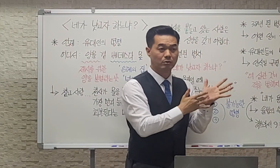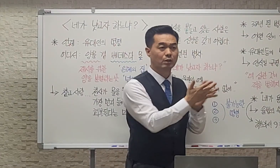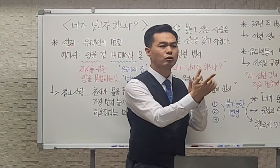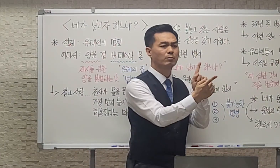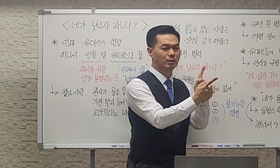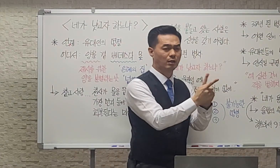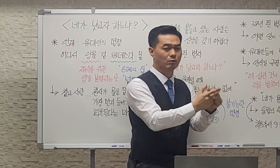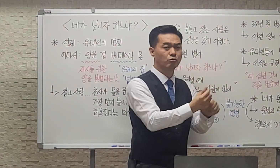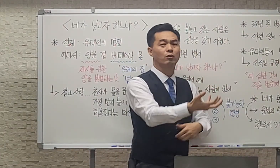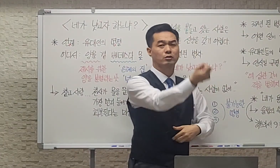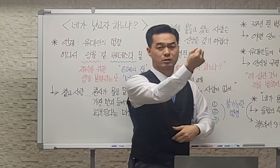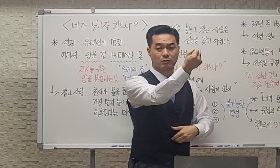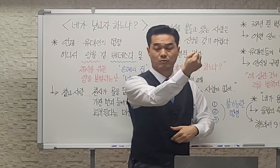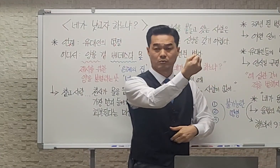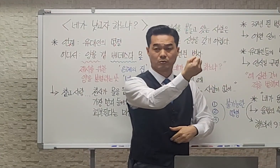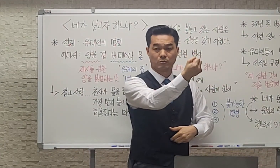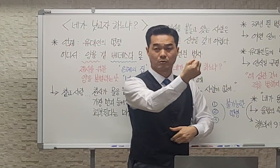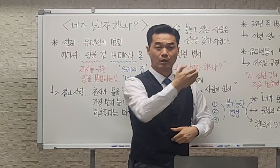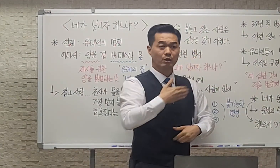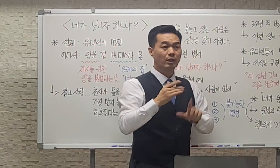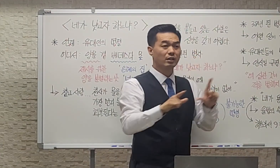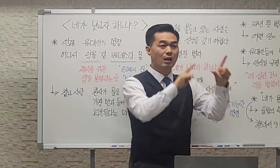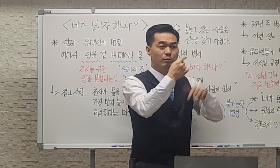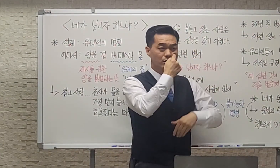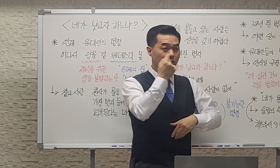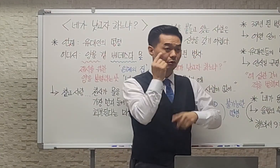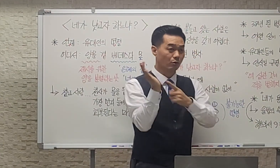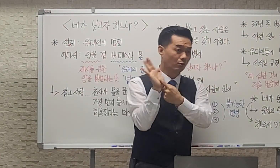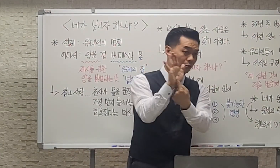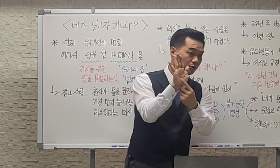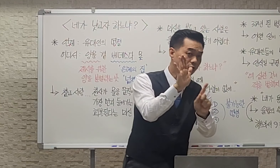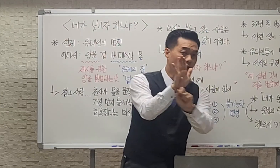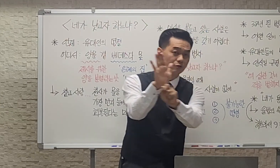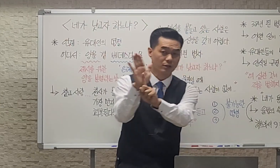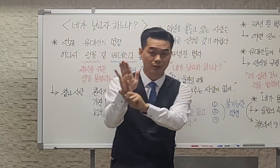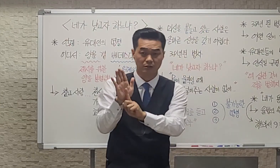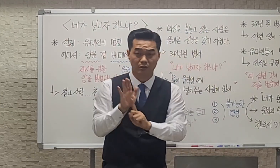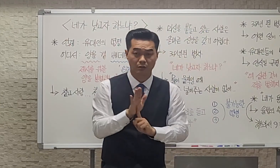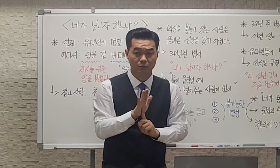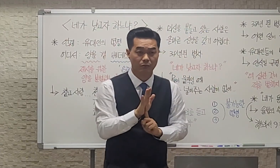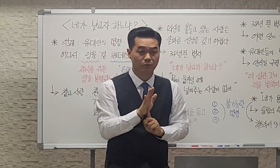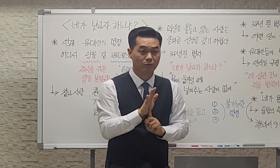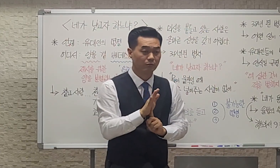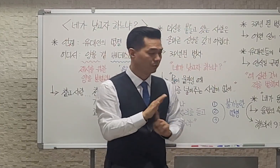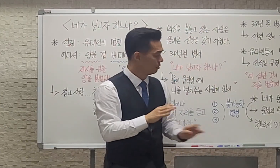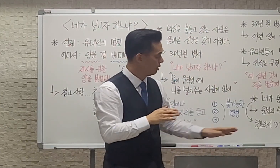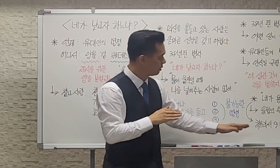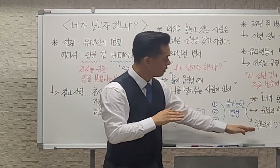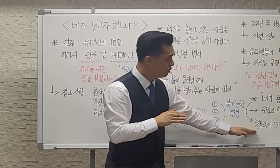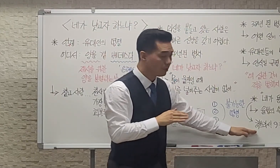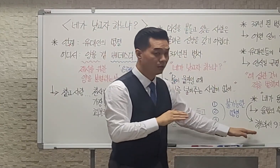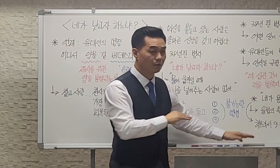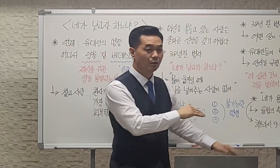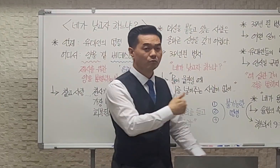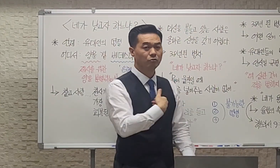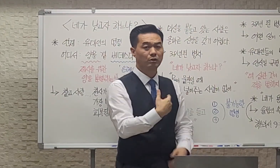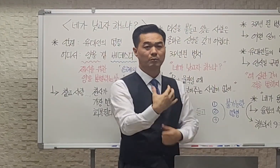예수님 만나고 구원 얻으시고 내 삶을 증거로 증거할 수 있지 않겠어요? 그 삶이 우리에게